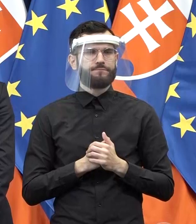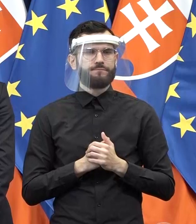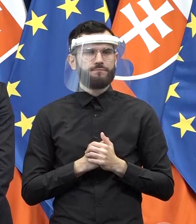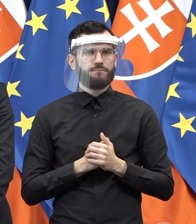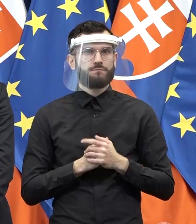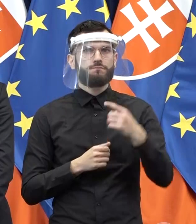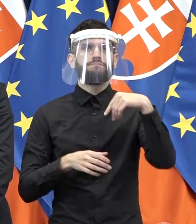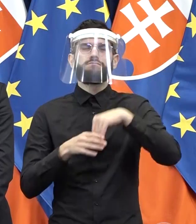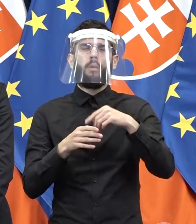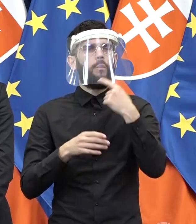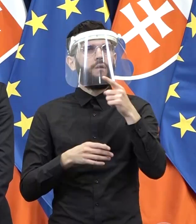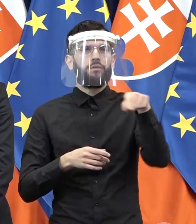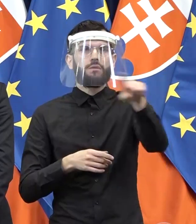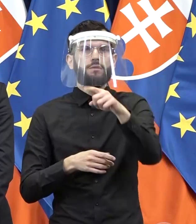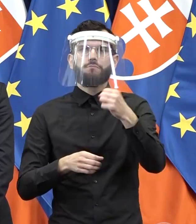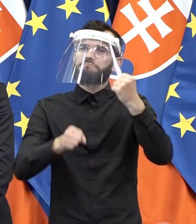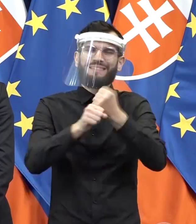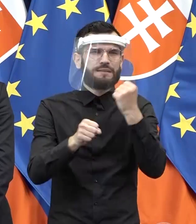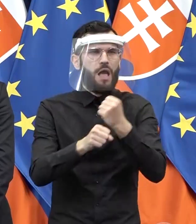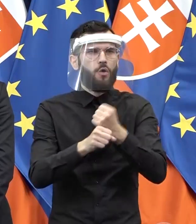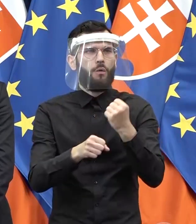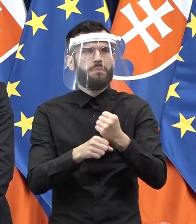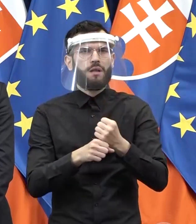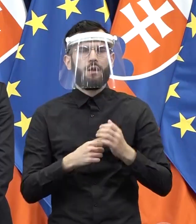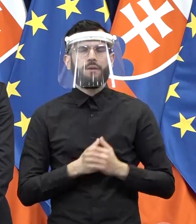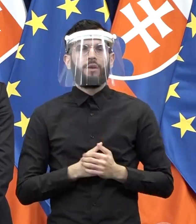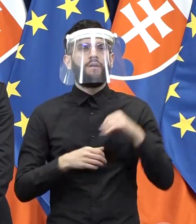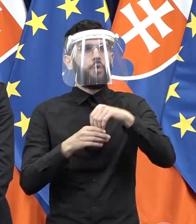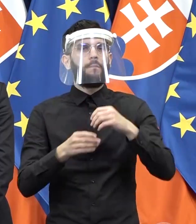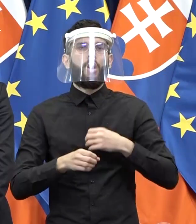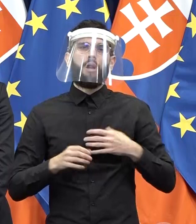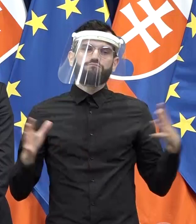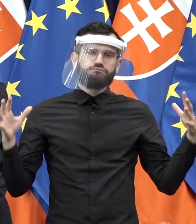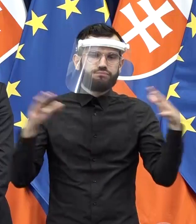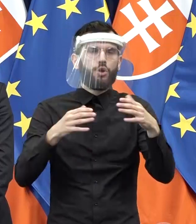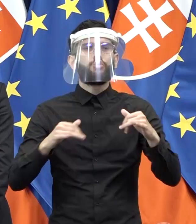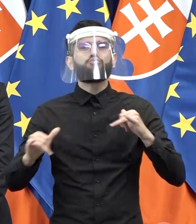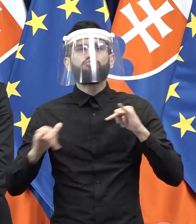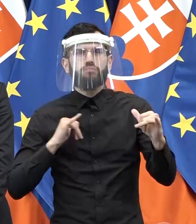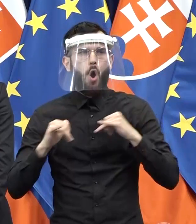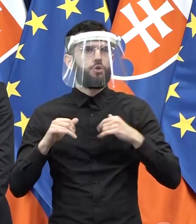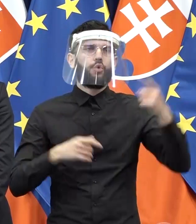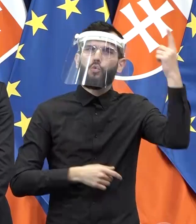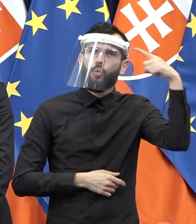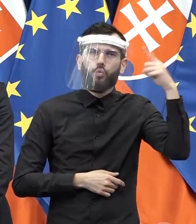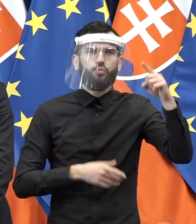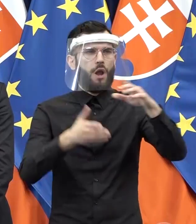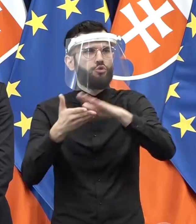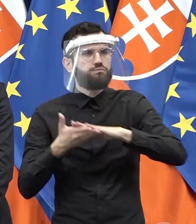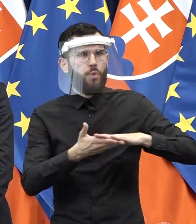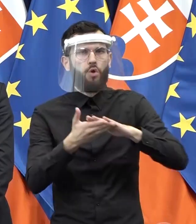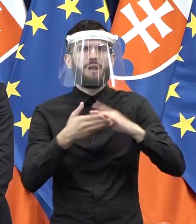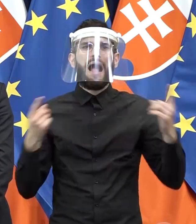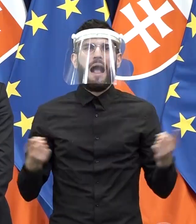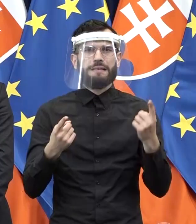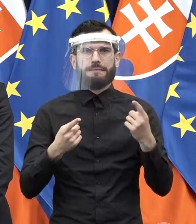neorganizovali a neusporadúvali hromadné podujatia športovej, kultúrnej, spoločenskej či inej